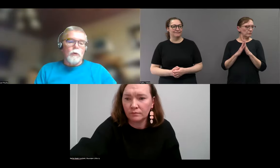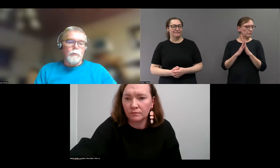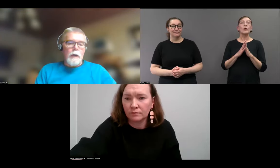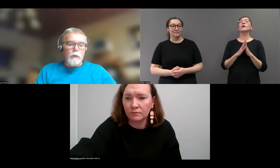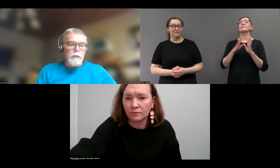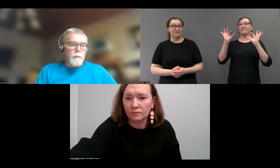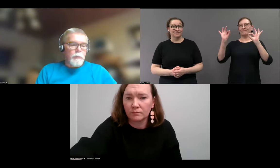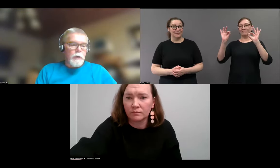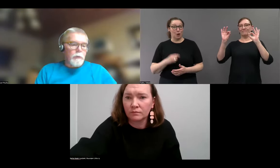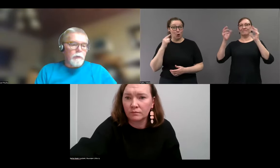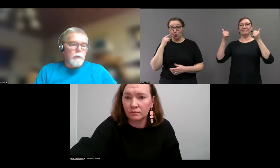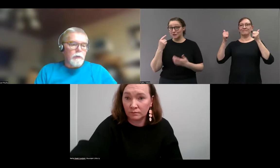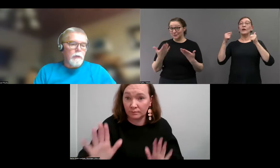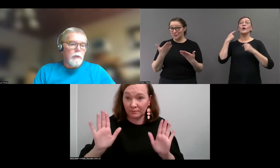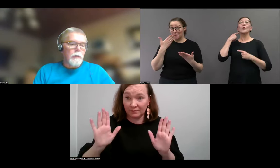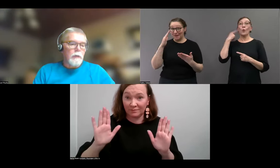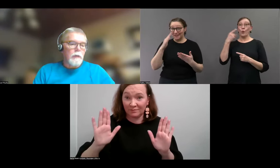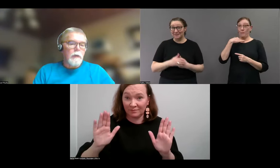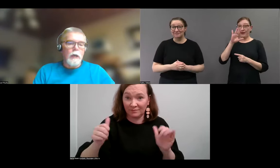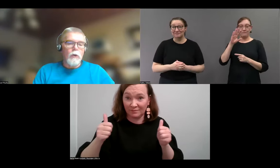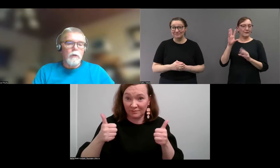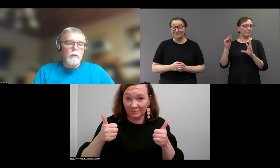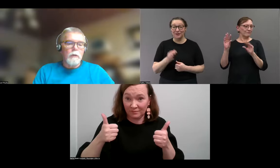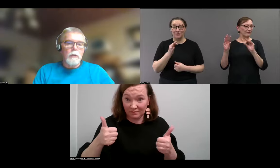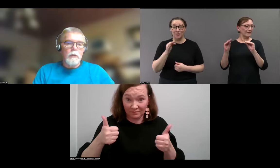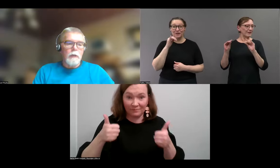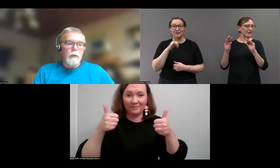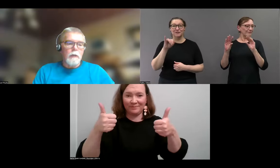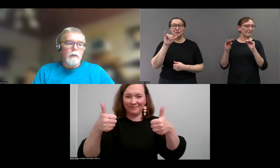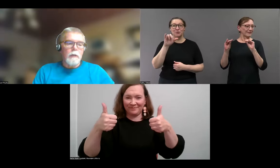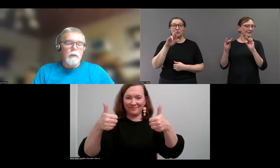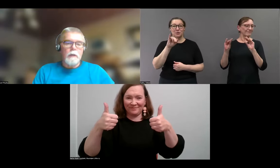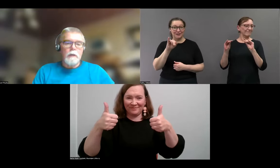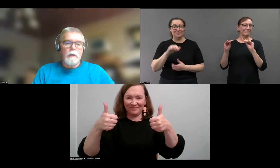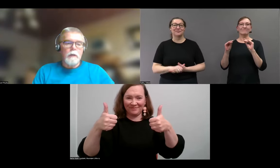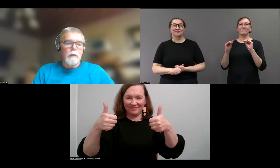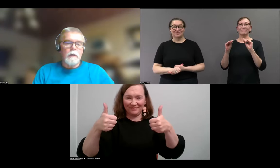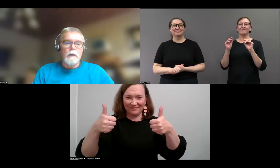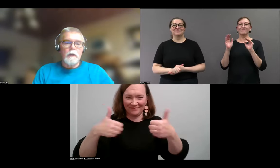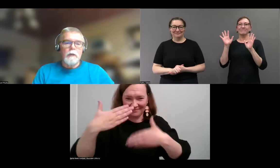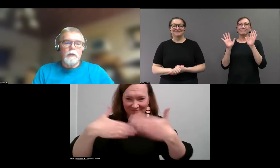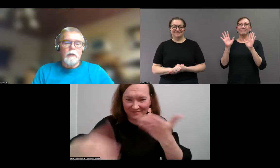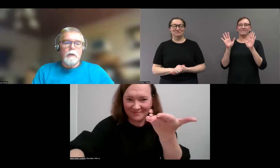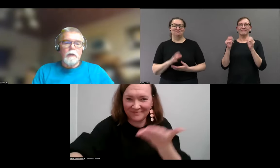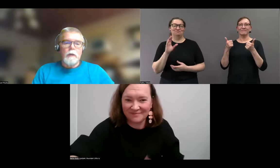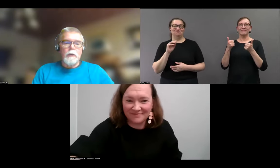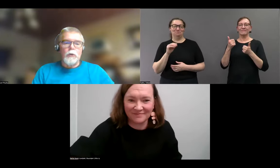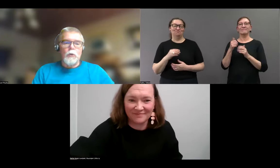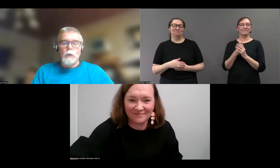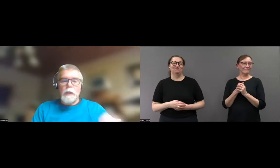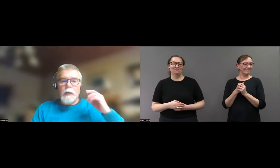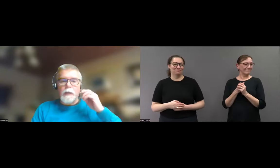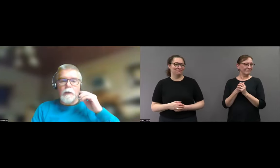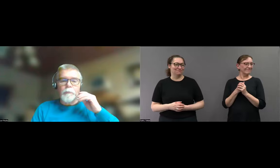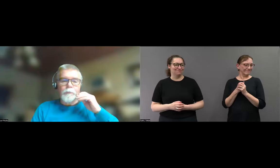Kuuluuko nyt mahdollisesti paremmin? Halo? Juu, ilmeisesti. Kyllä, nyt kuuluu hyvin. Nyt Ole